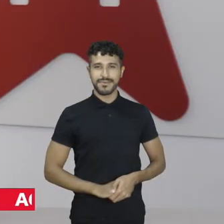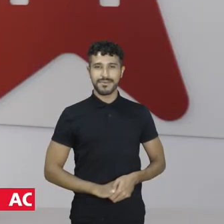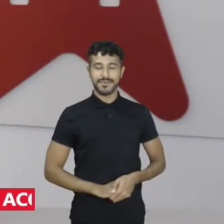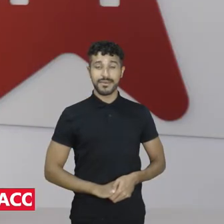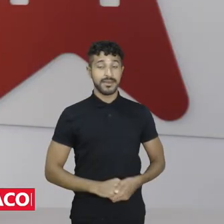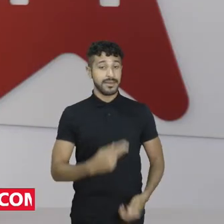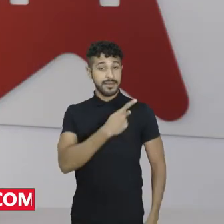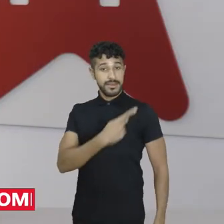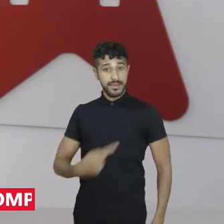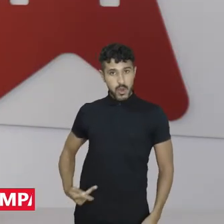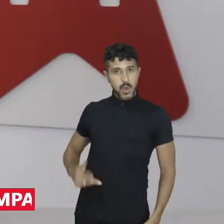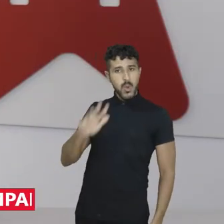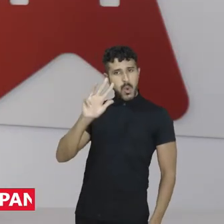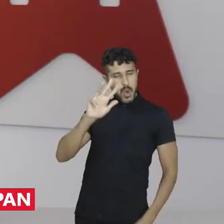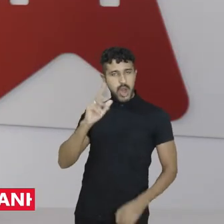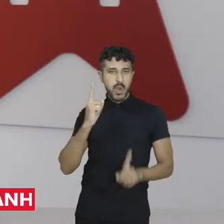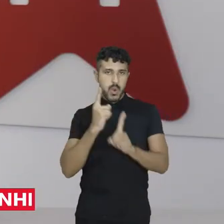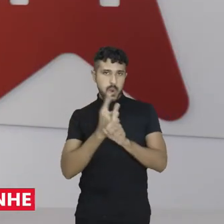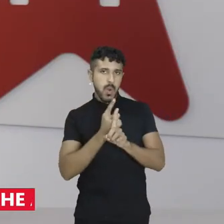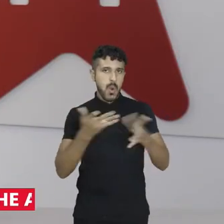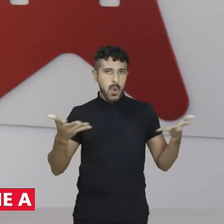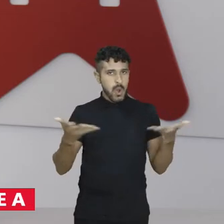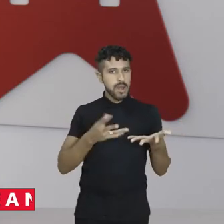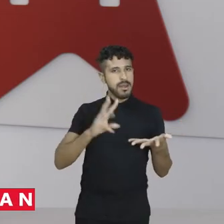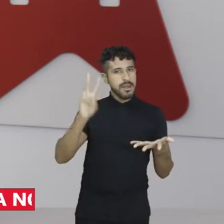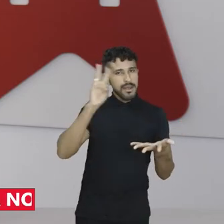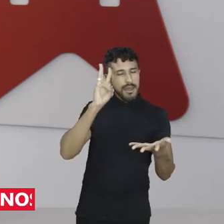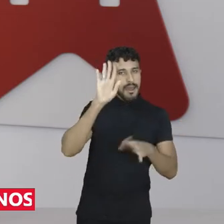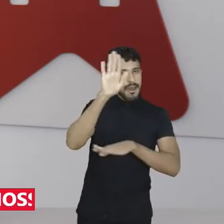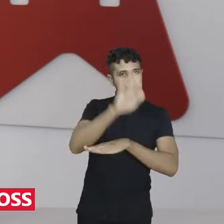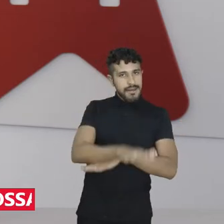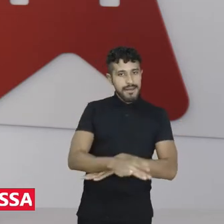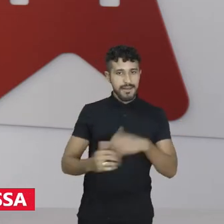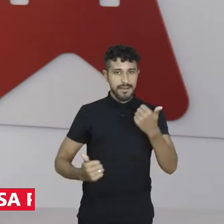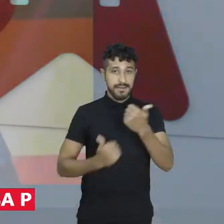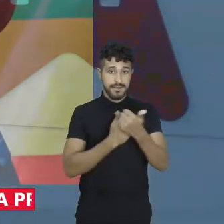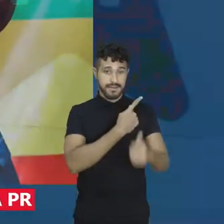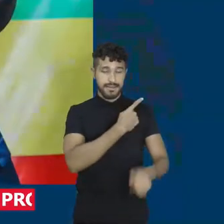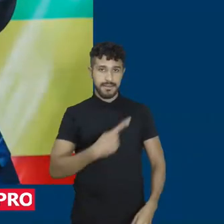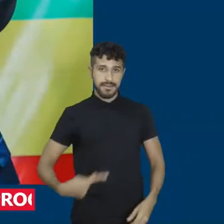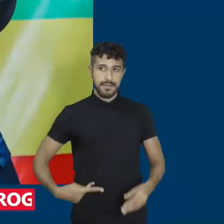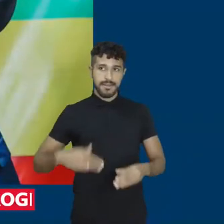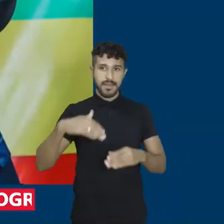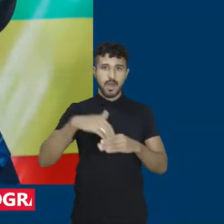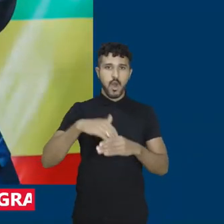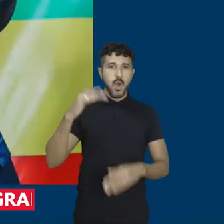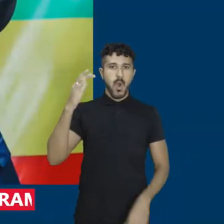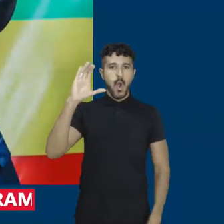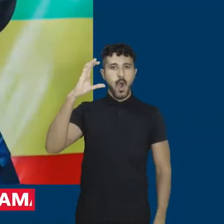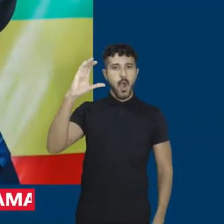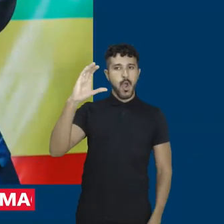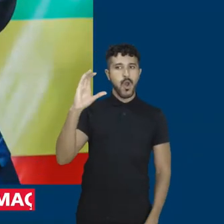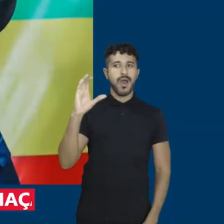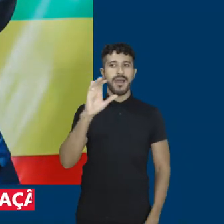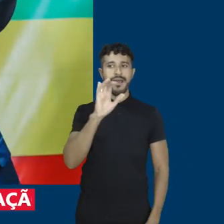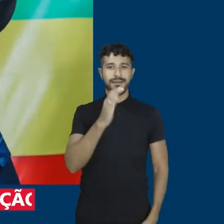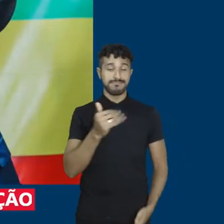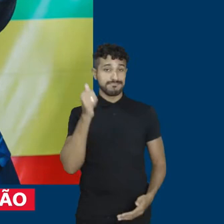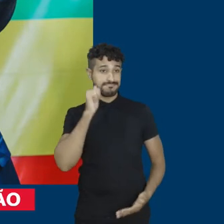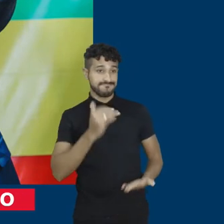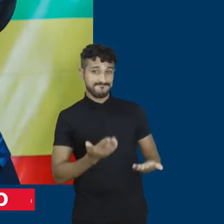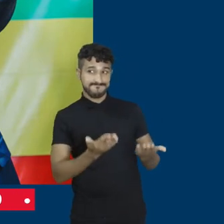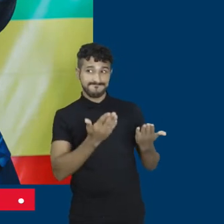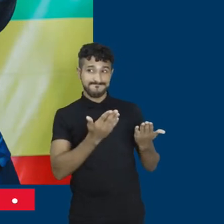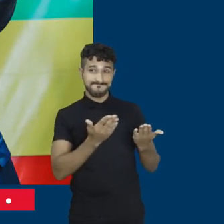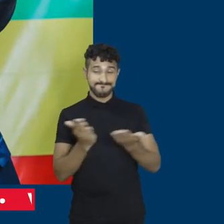O presidente Lula se encontrou na tarde desta terça-feira com a vice-presidenta eleita da Colômbia, Francia Márquez. Ela